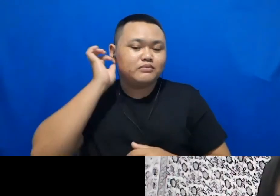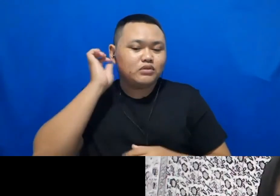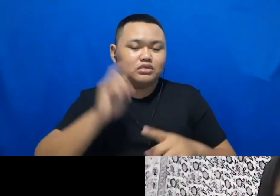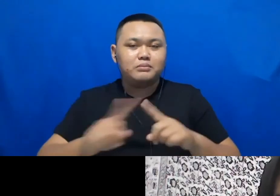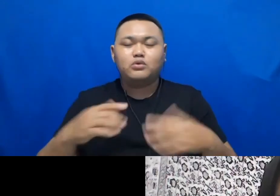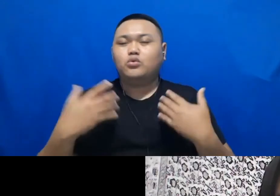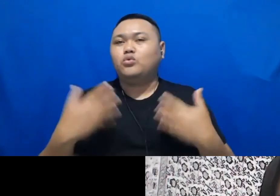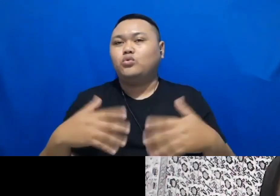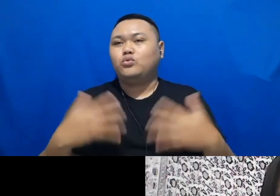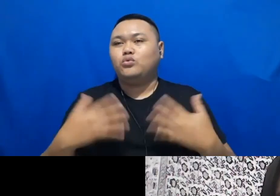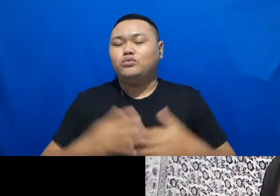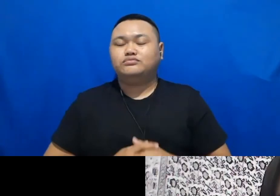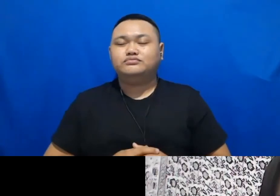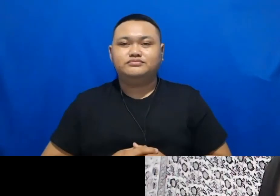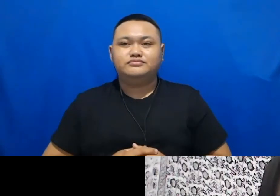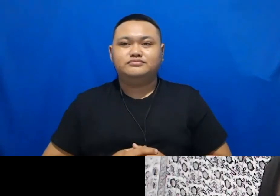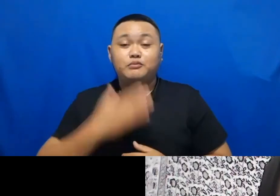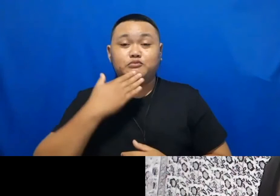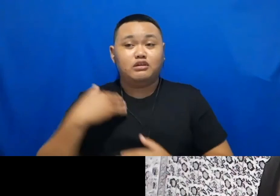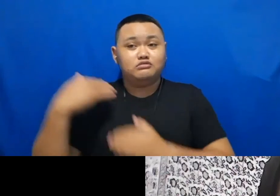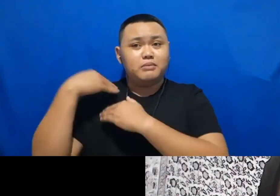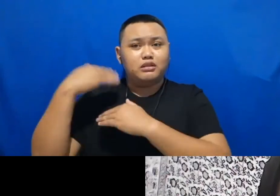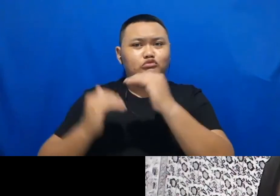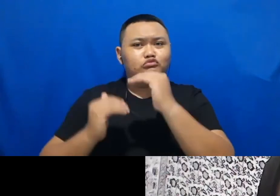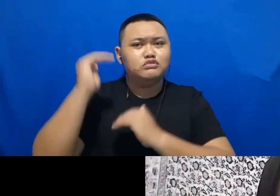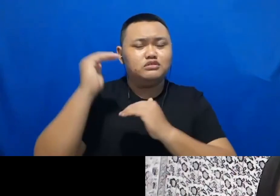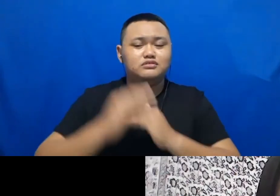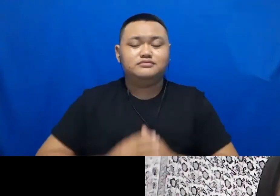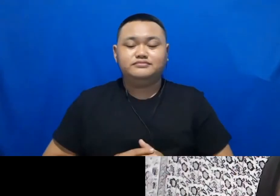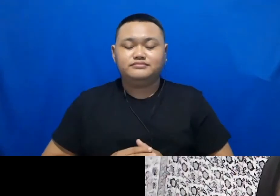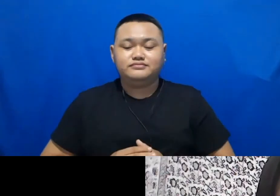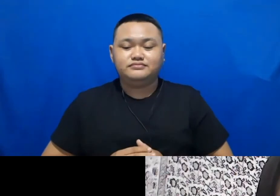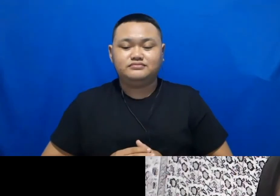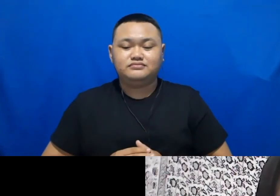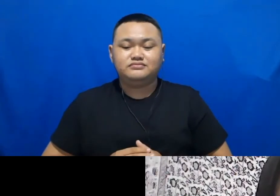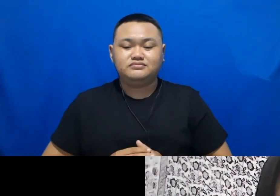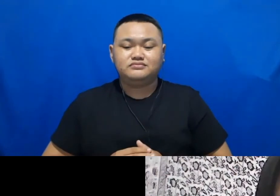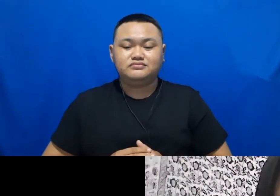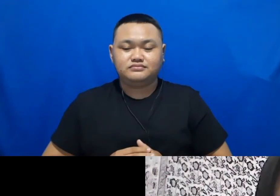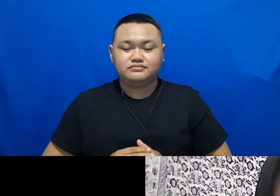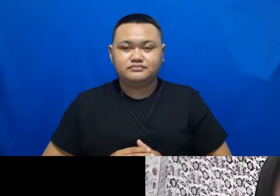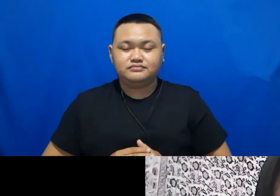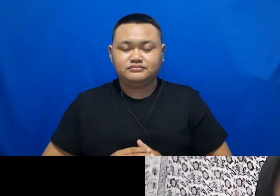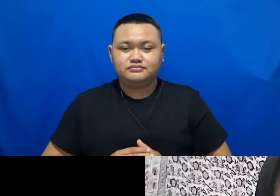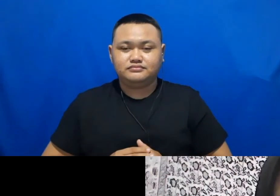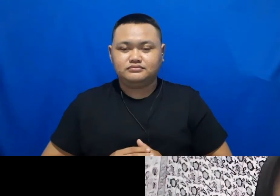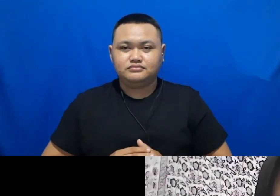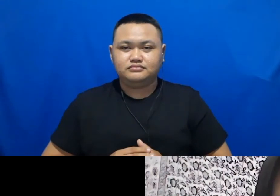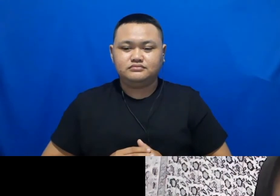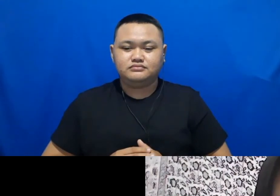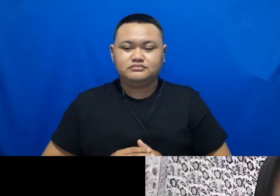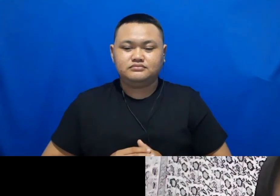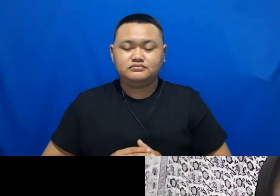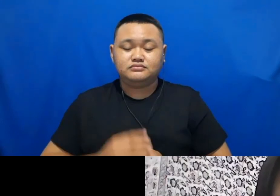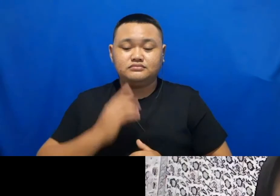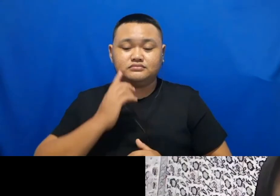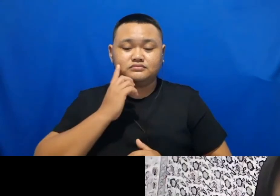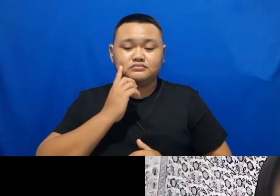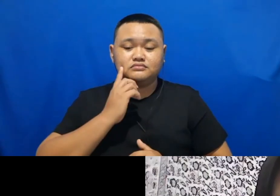tetapi disetarakan begitu. Lalu kemudian itu bisa meningkat kepada konteks yang berbasis prejudis